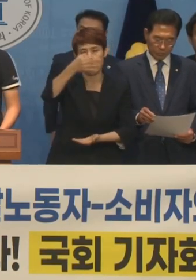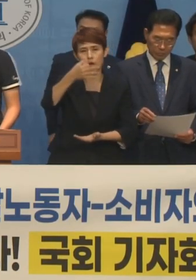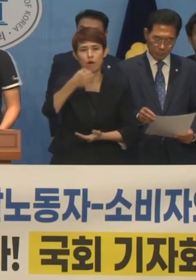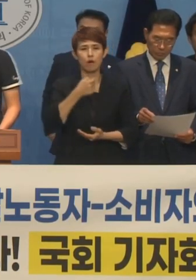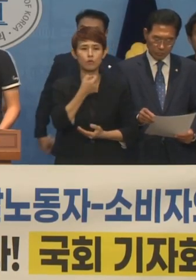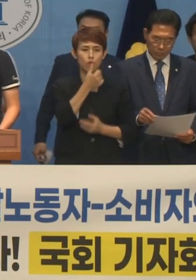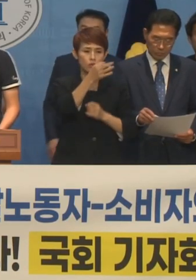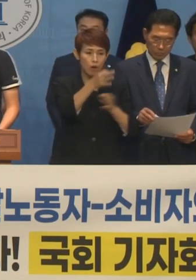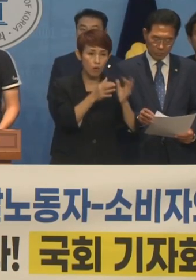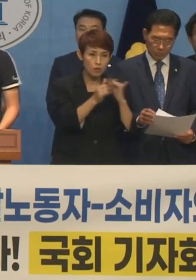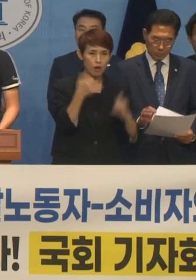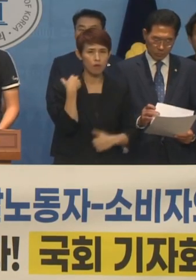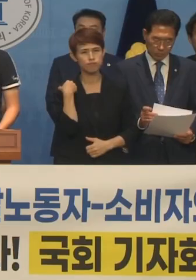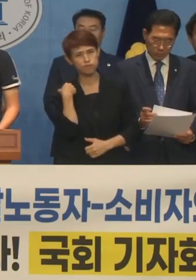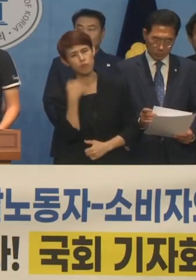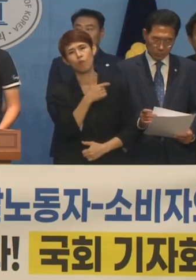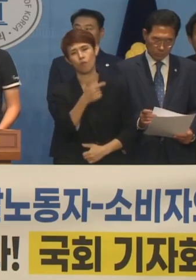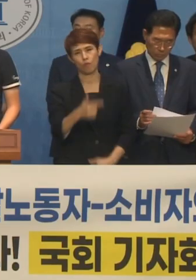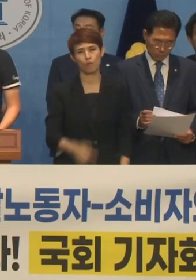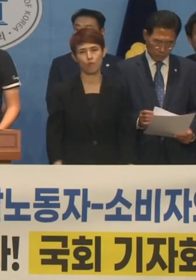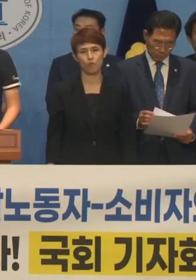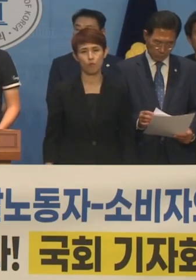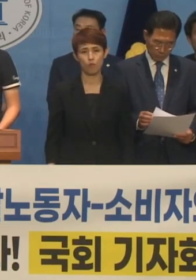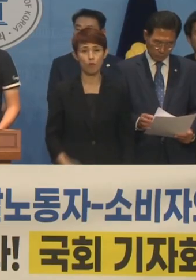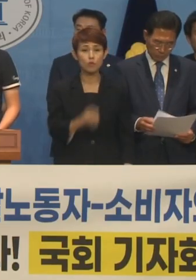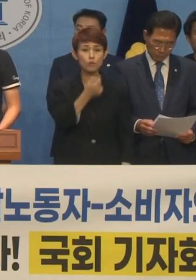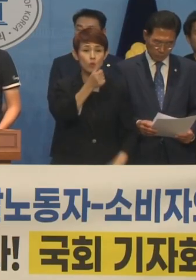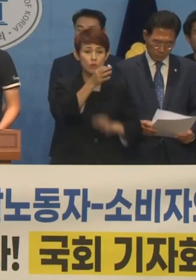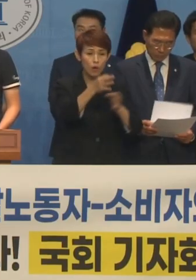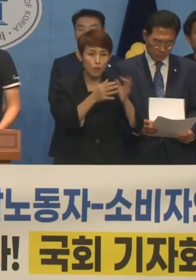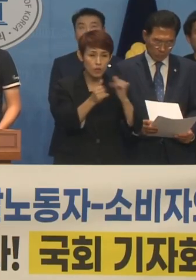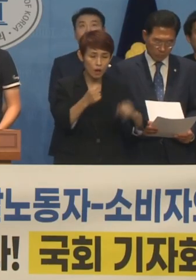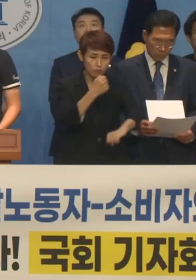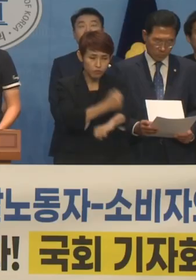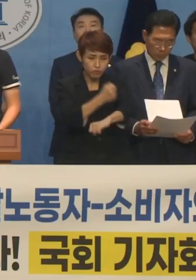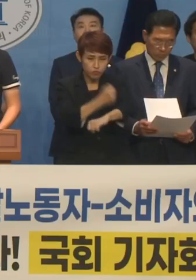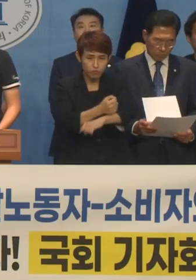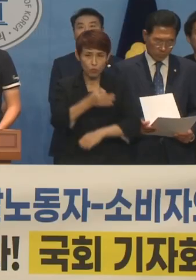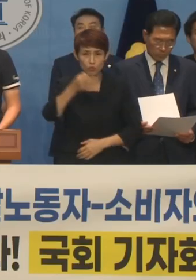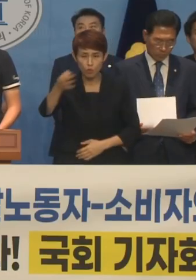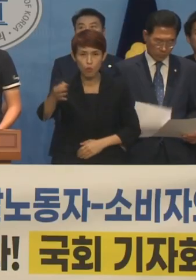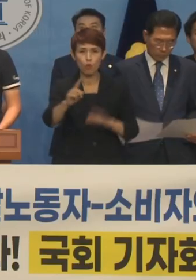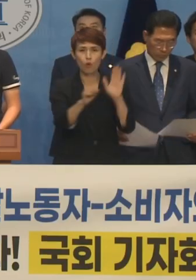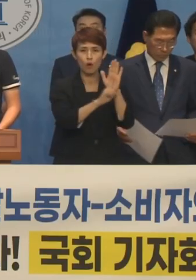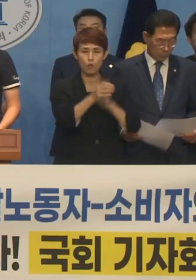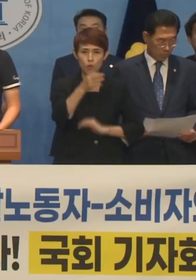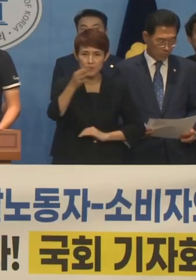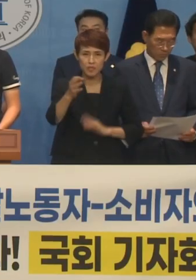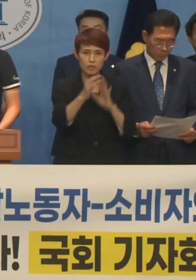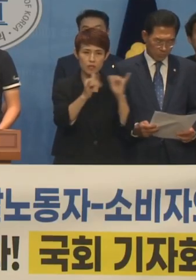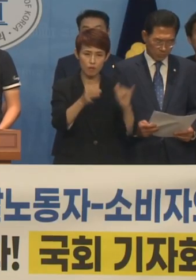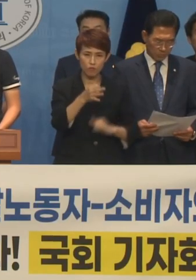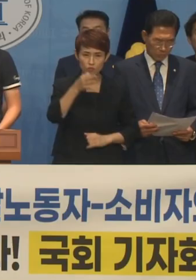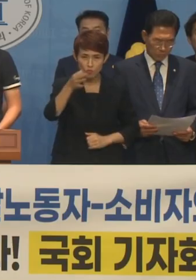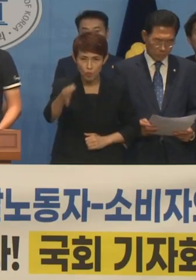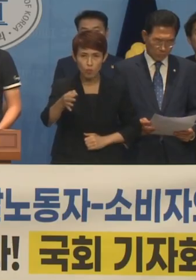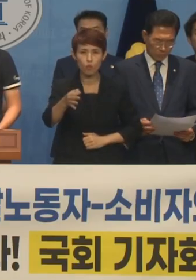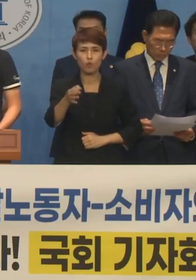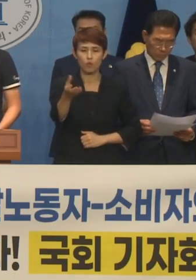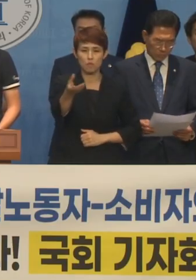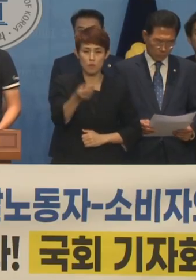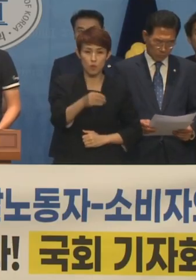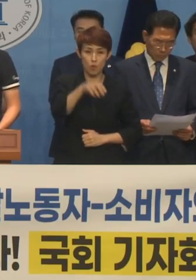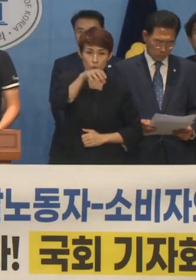큰 부담이 되고 있습니다. 소상공인은 수수료, 광고비, 인건비, 재료비, 임대료를